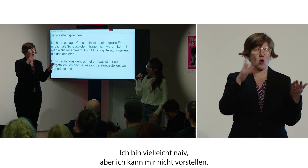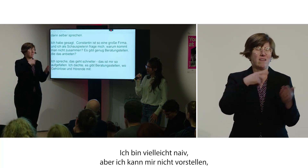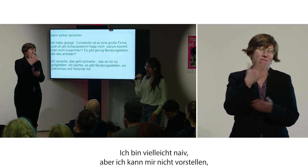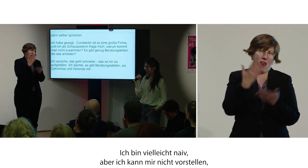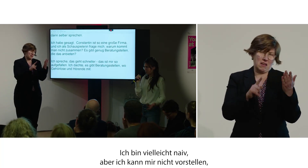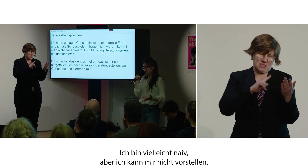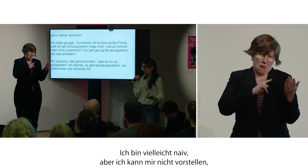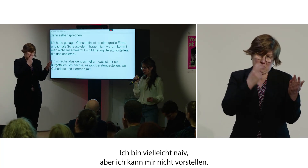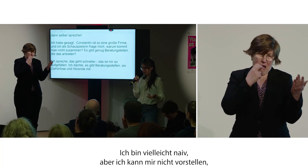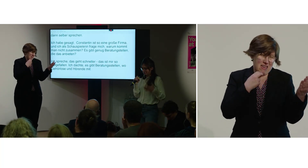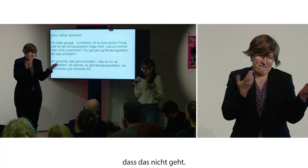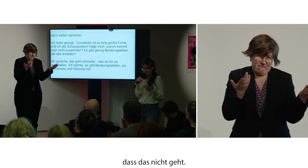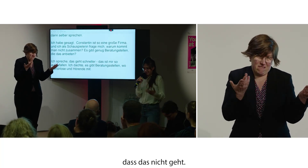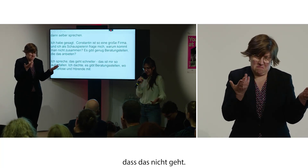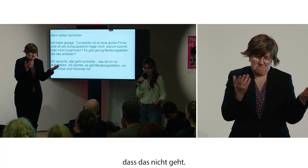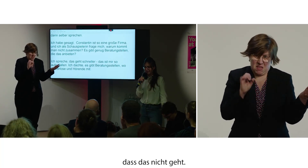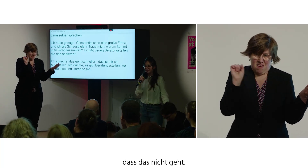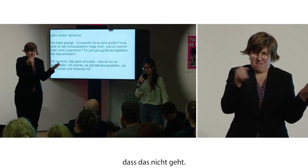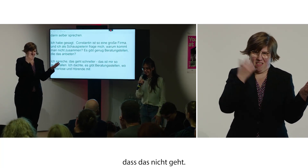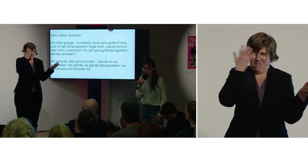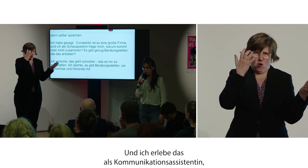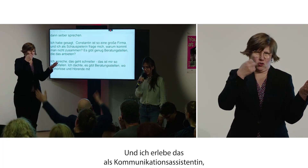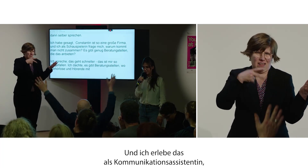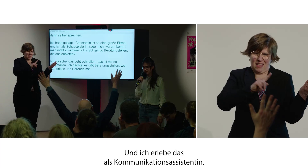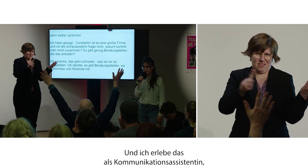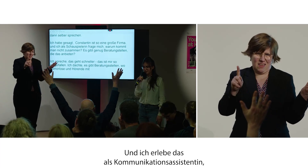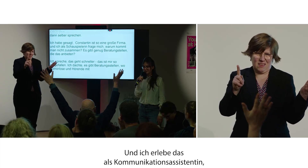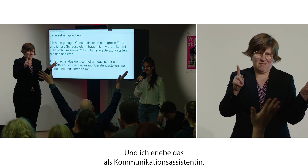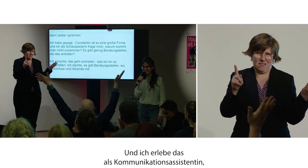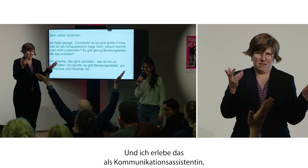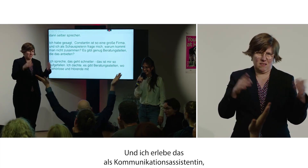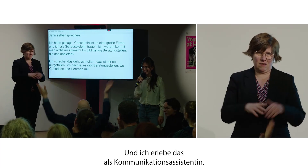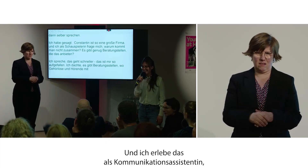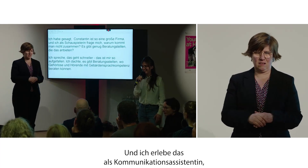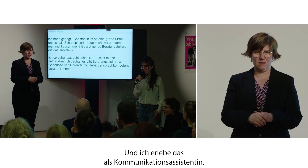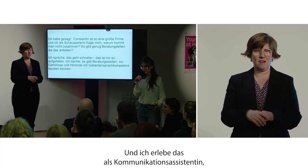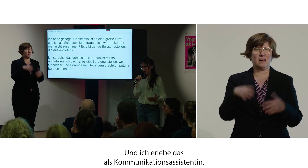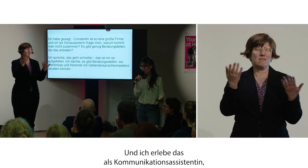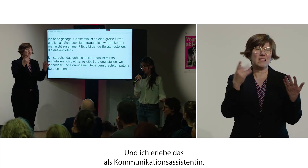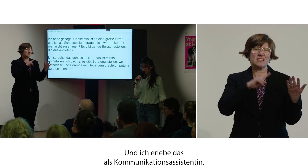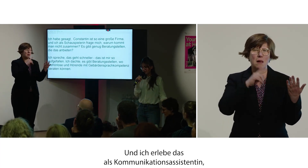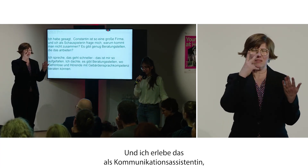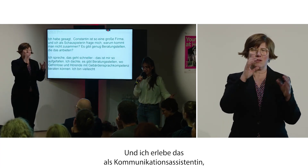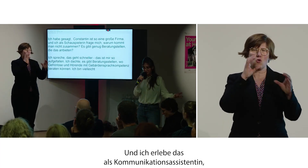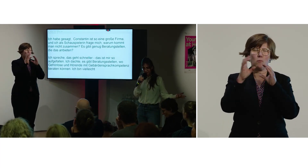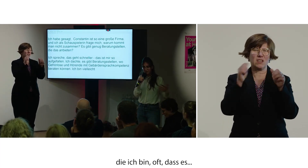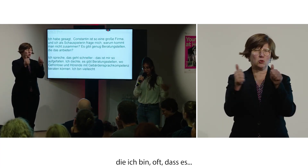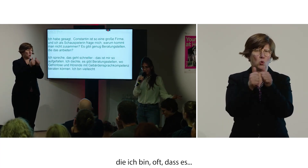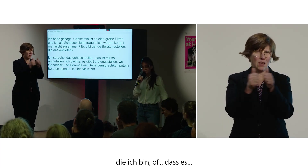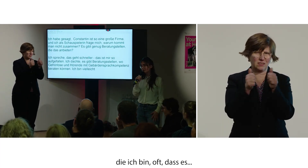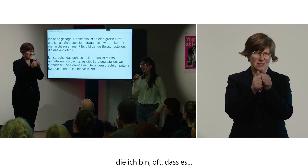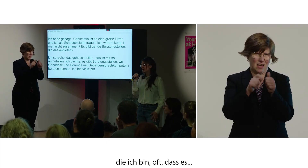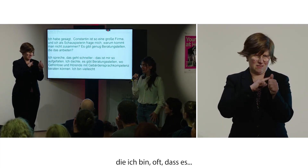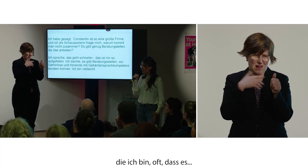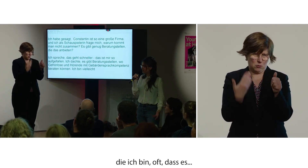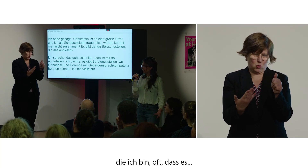naiv, aber ich kann mir nicht vorstellen, dass das nicht geht. Und ich erlebe das als Kommunikationsassistentin, die ich